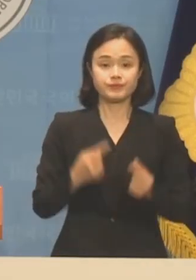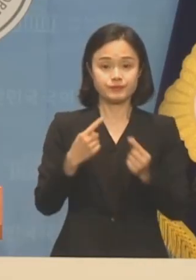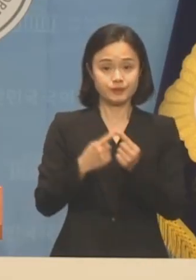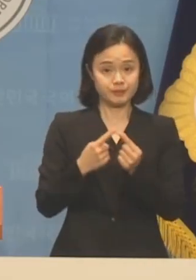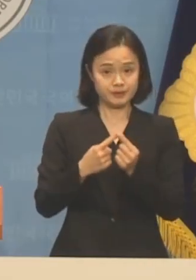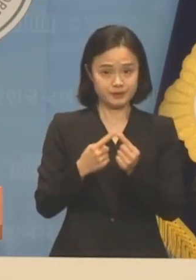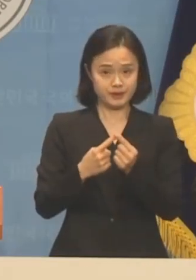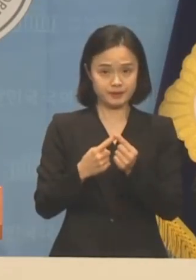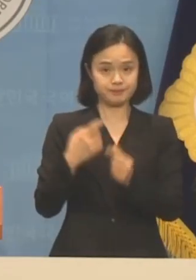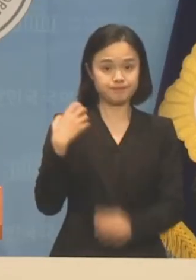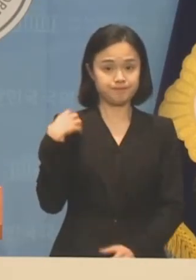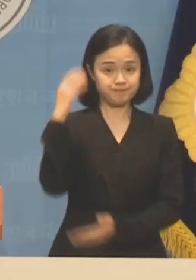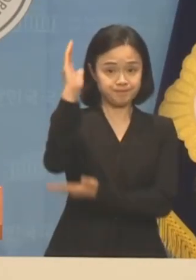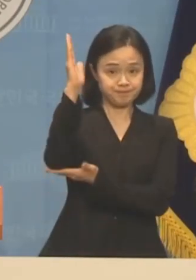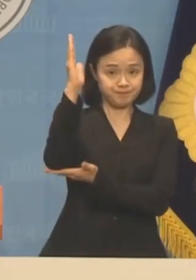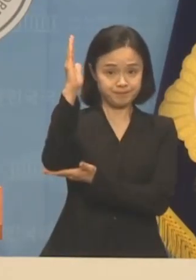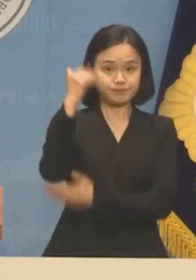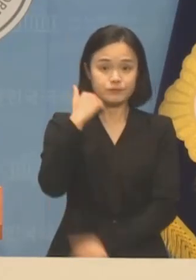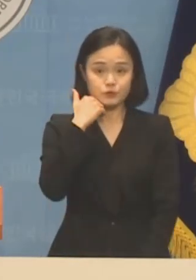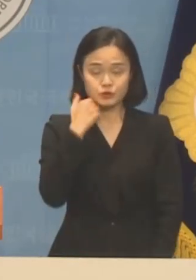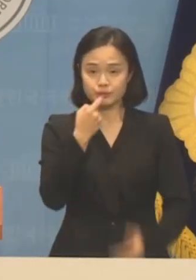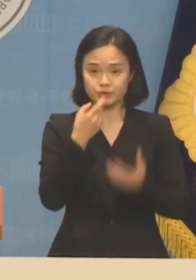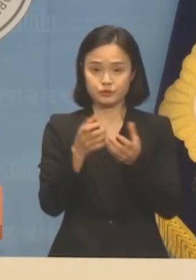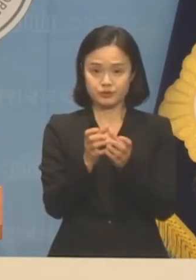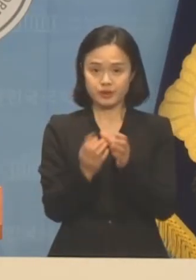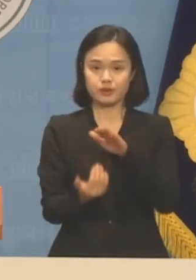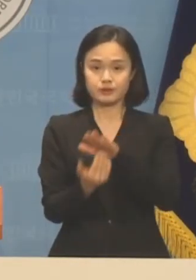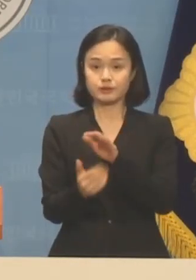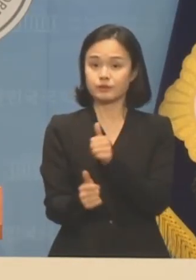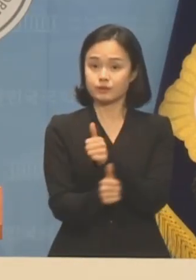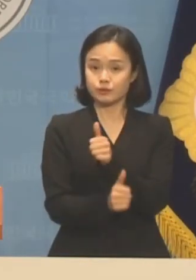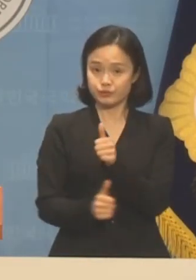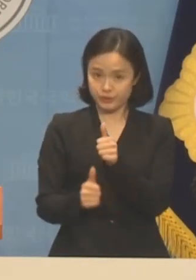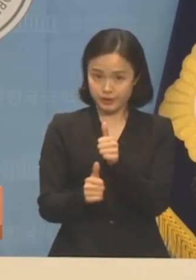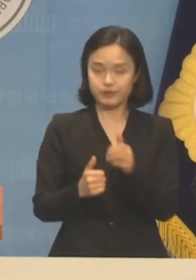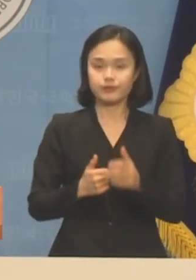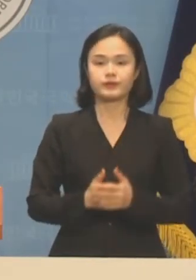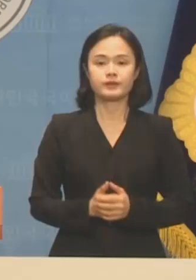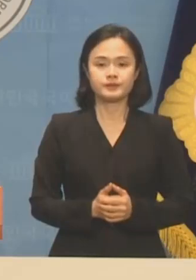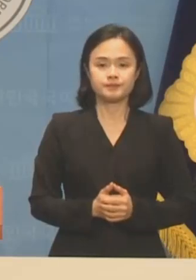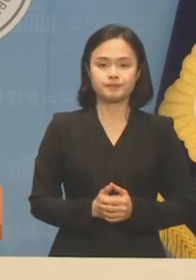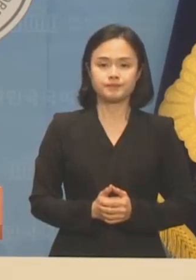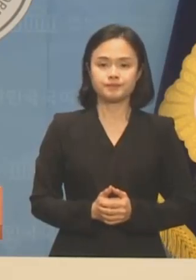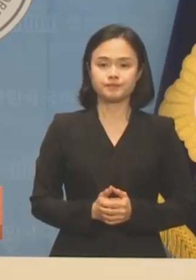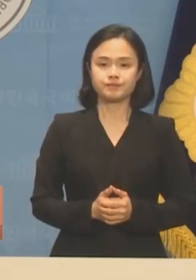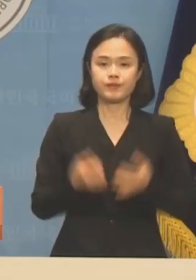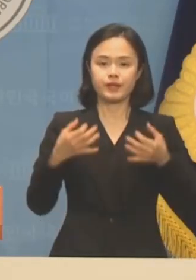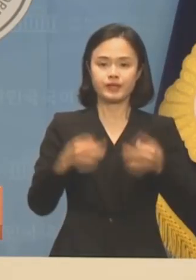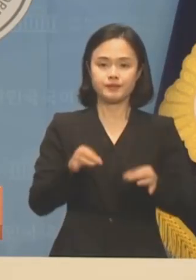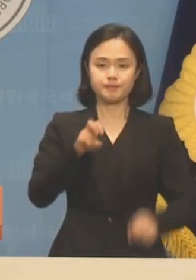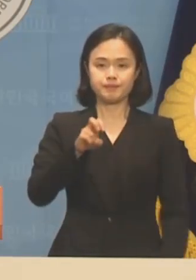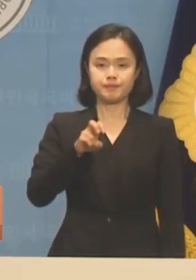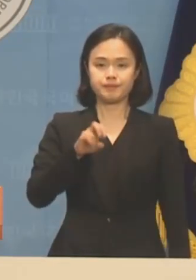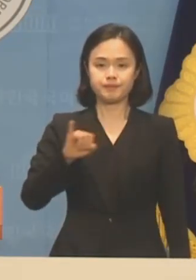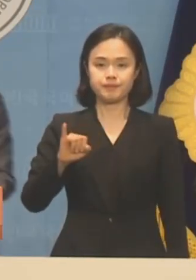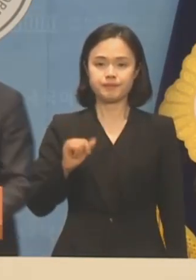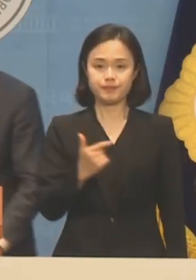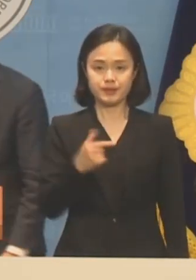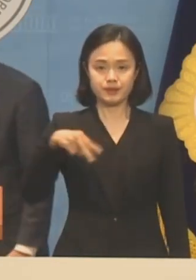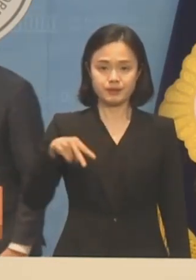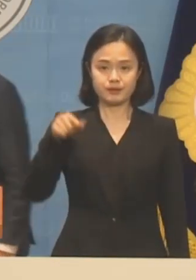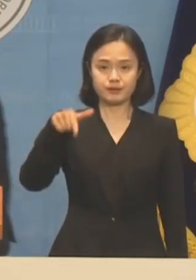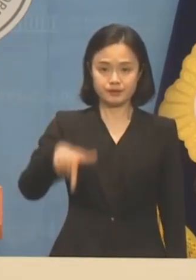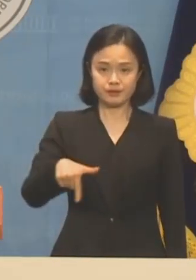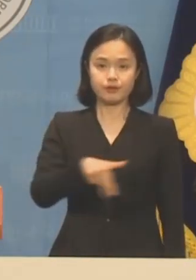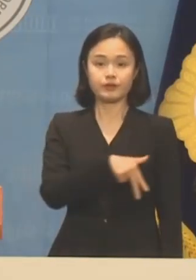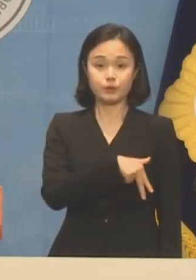더불어민주당의 최고위원이시고 내란 극복 국정안정 특위 위원장을 맡고 계시는 김민석 의원님 모시겠습니다.